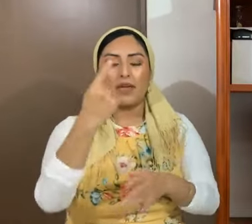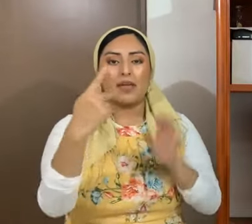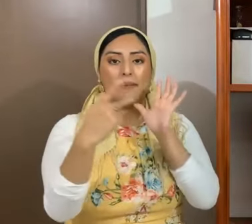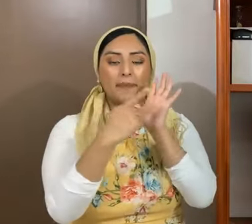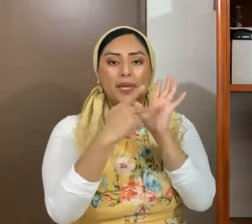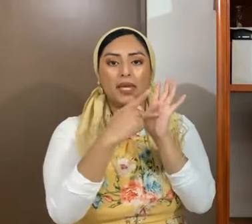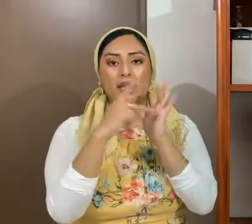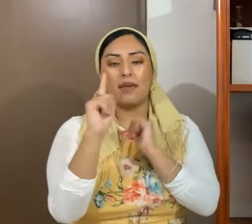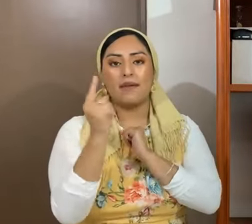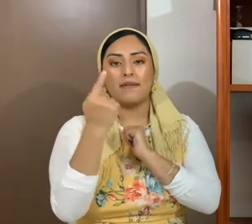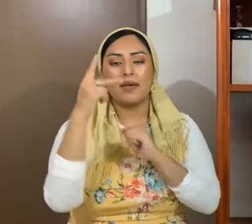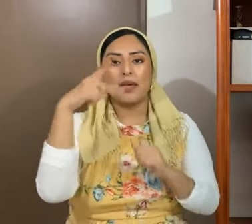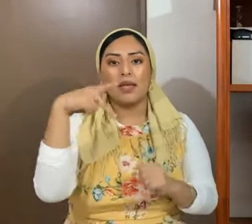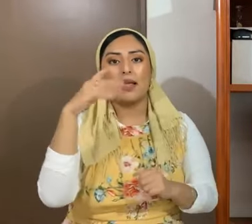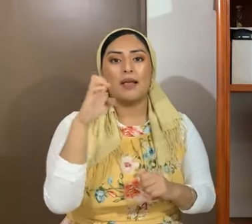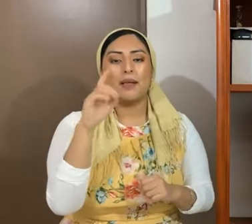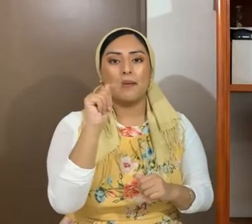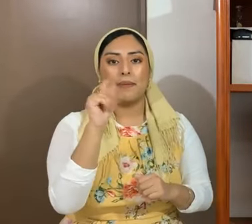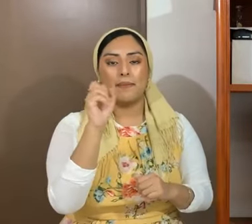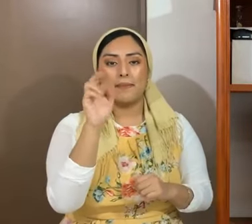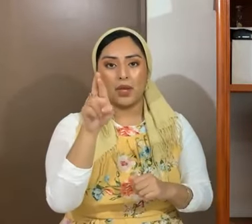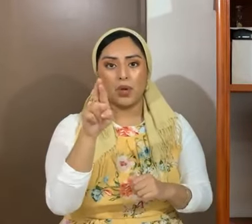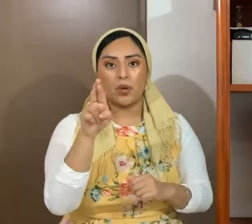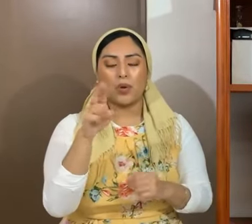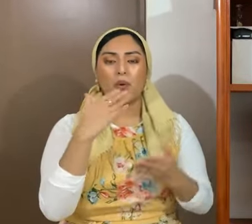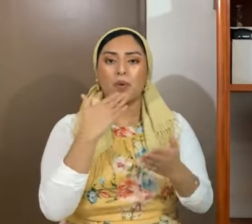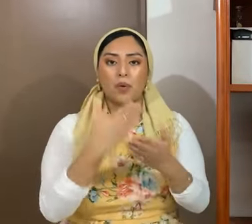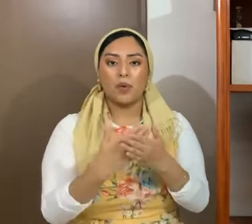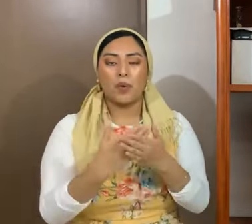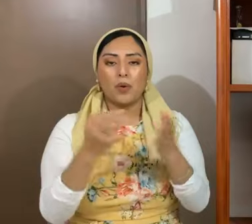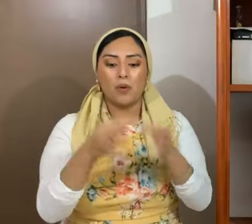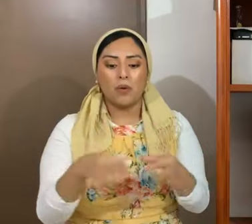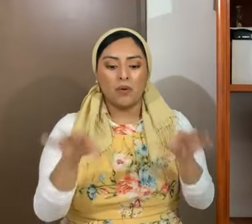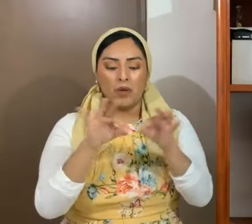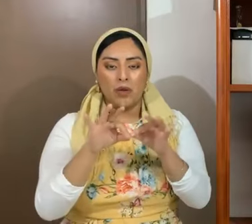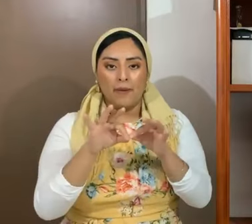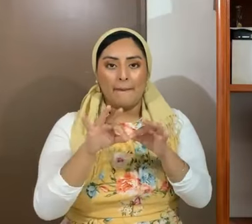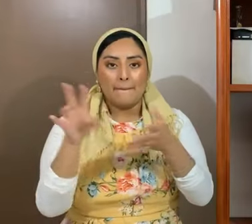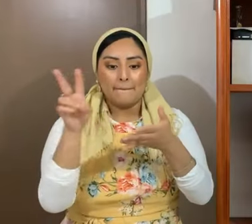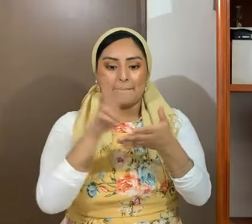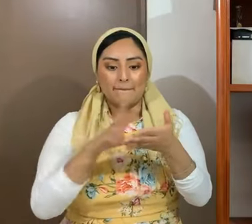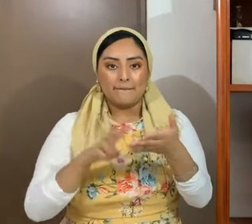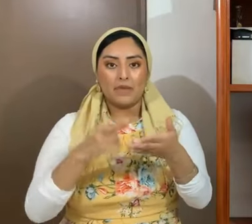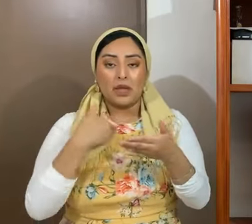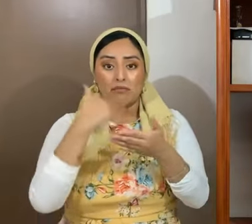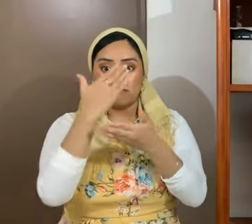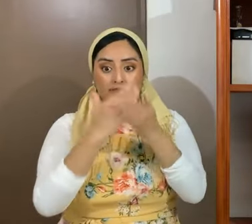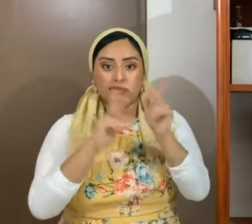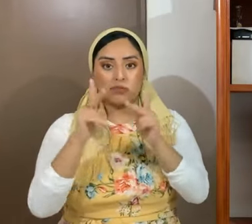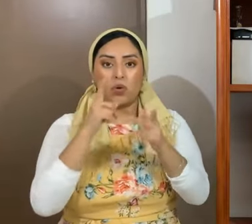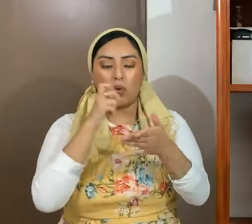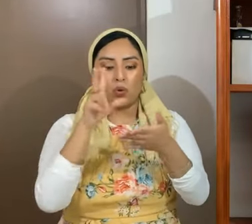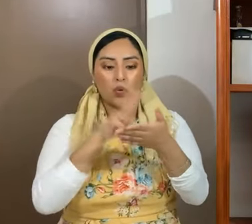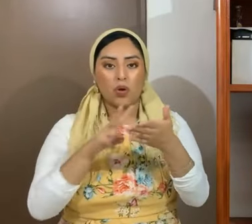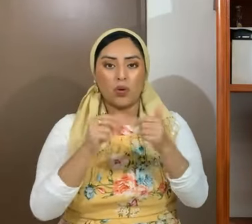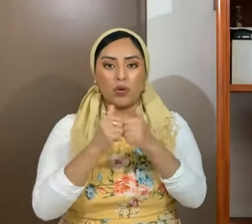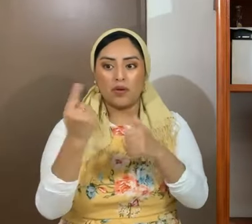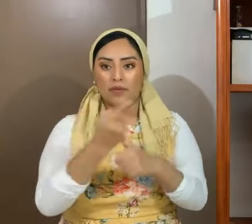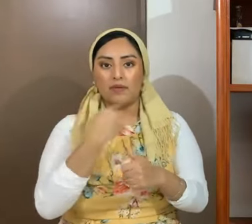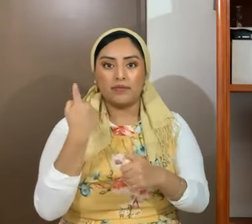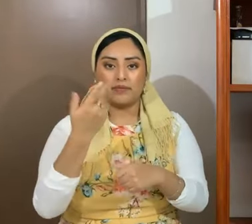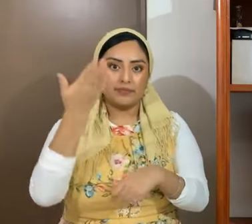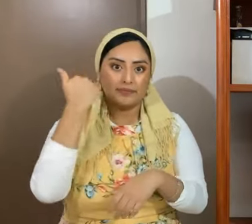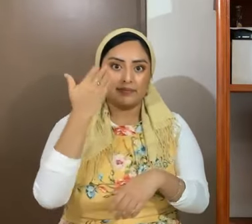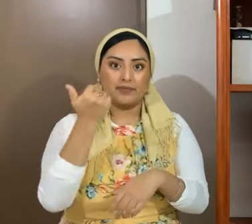hemos estudiado muchas veces, pero vale la pena porque es bueno. Hay personas que la leyeron con nosotros hace